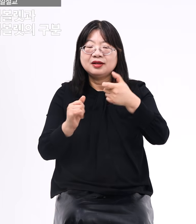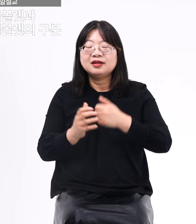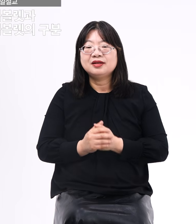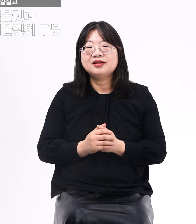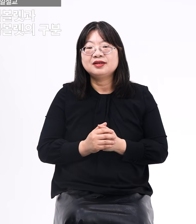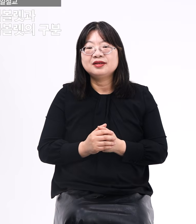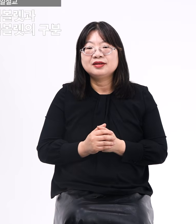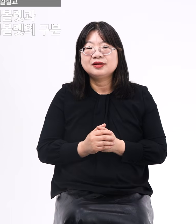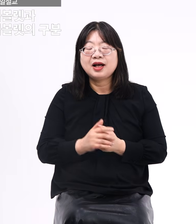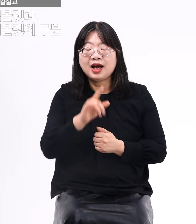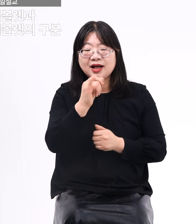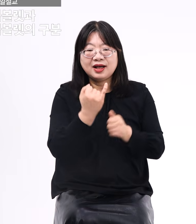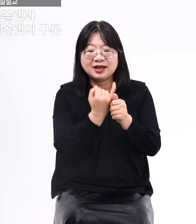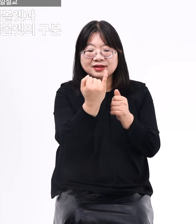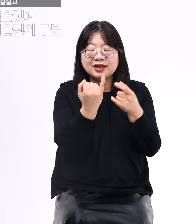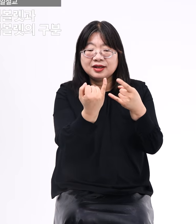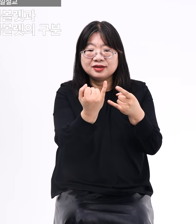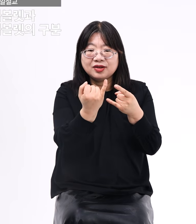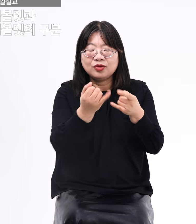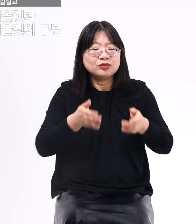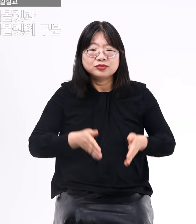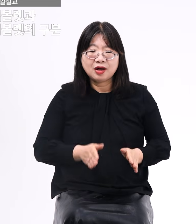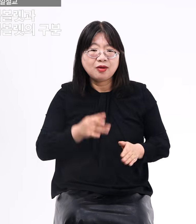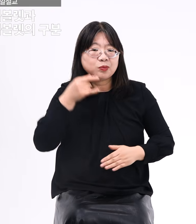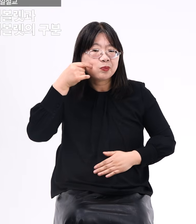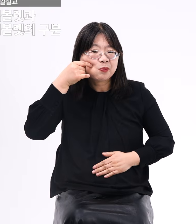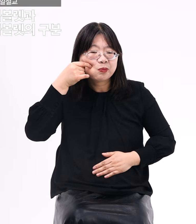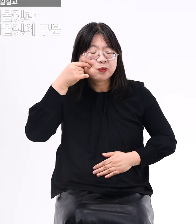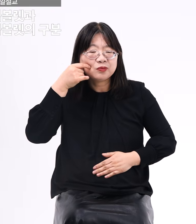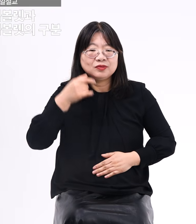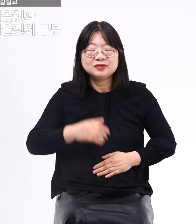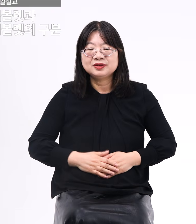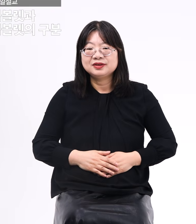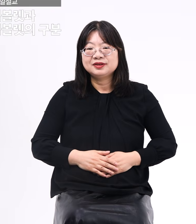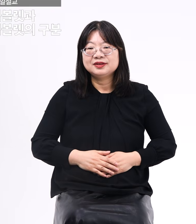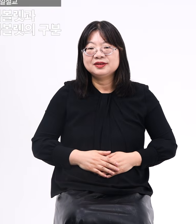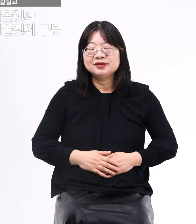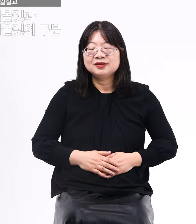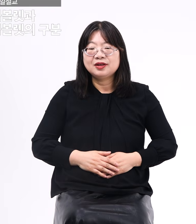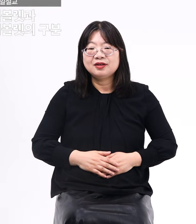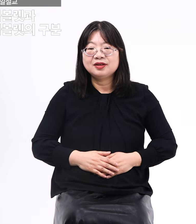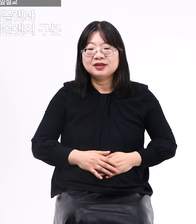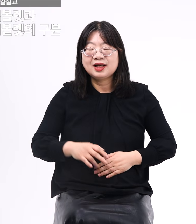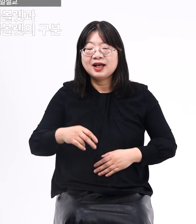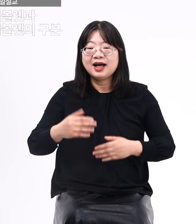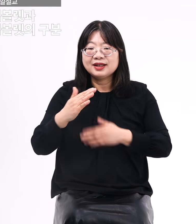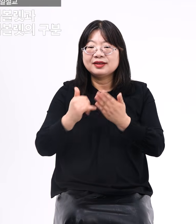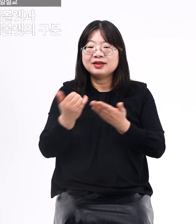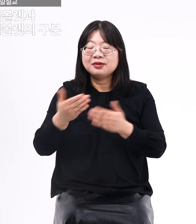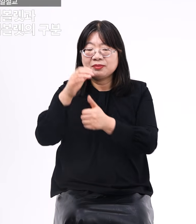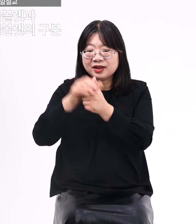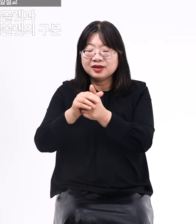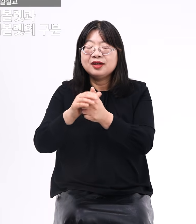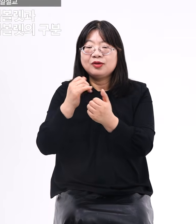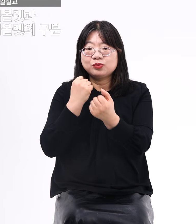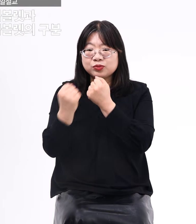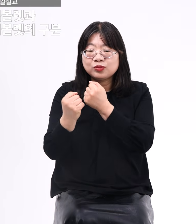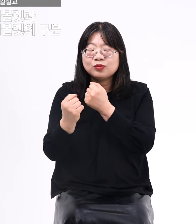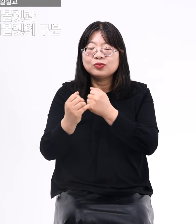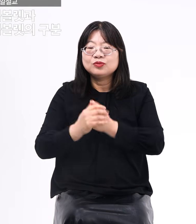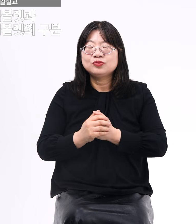한 아내에게서 나올 수가 없습니다. 근데 사사임에도 불구하고 뭐가 있었다는